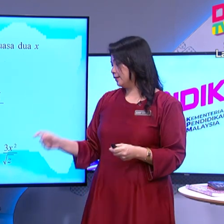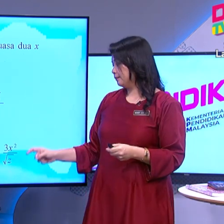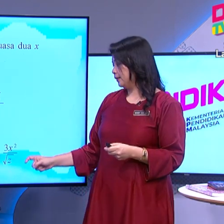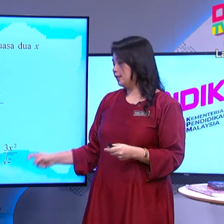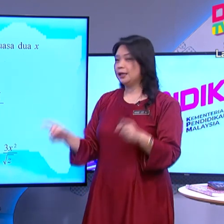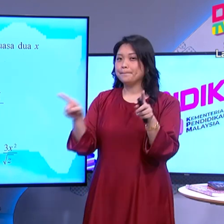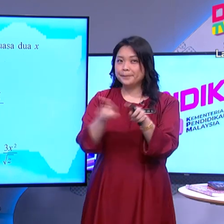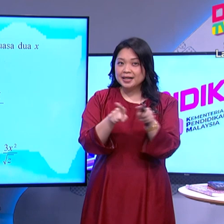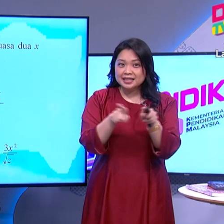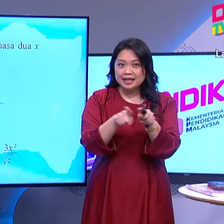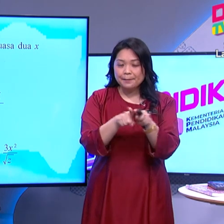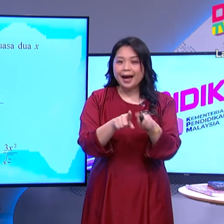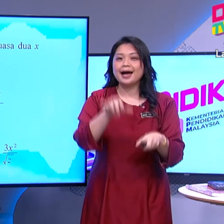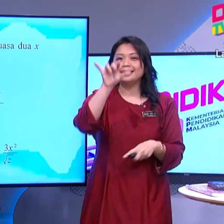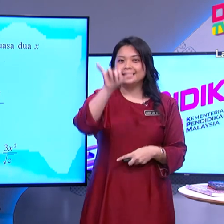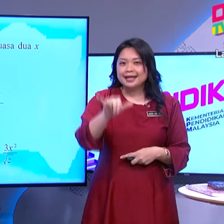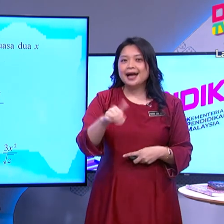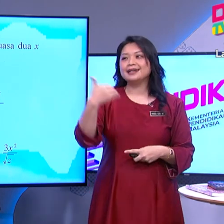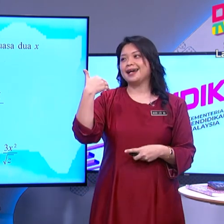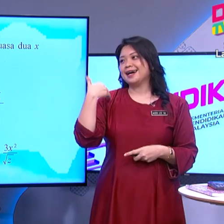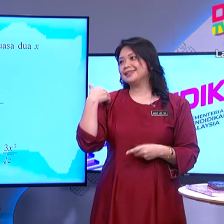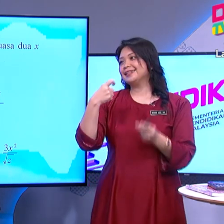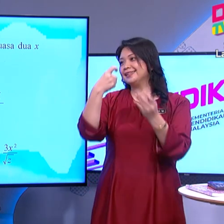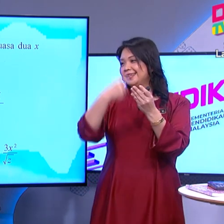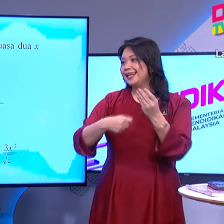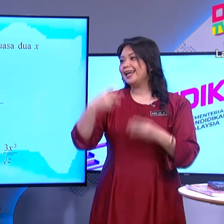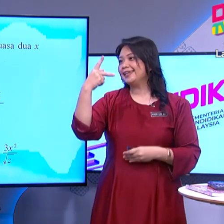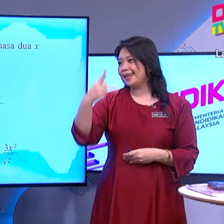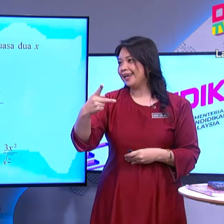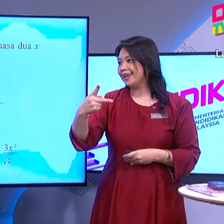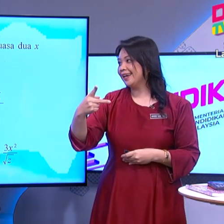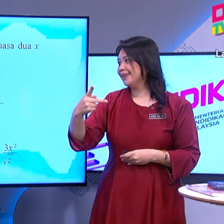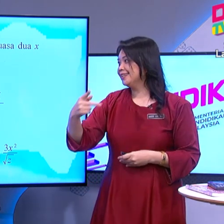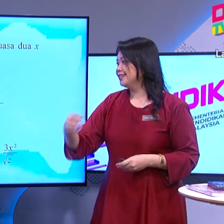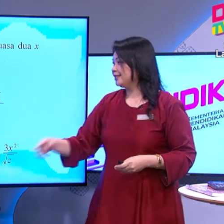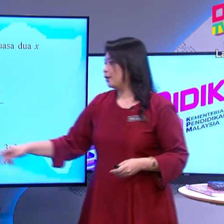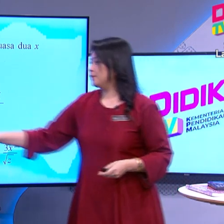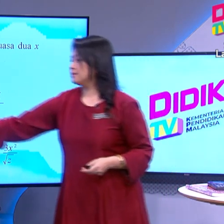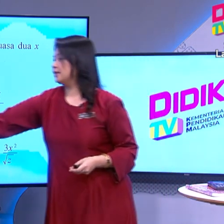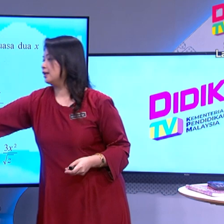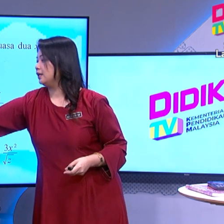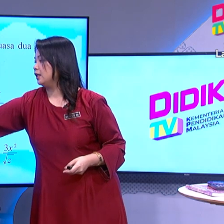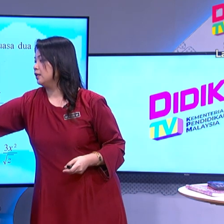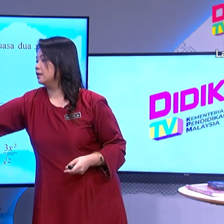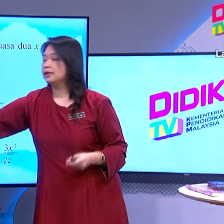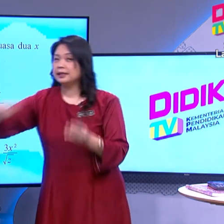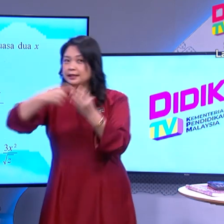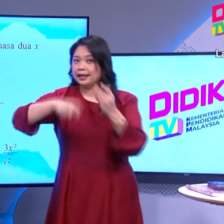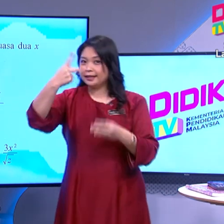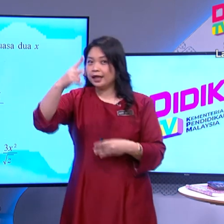ini pesamaan Yan ada di-like tengok persamaan tadi ini nilai